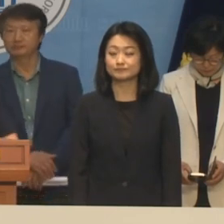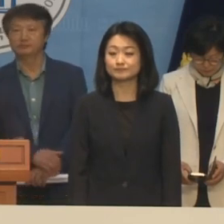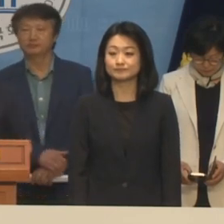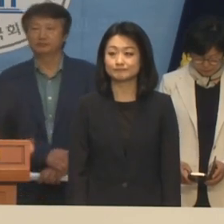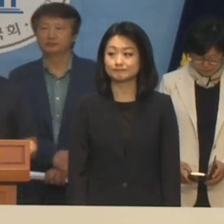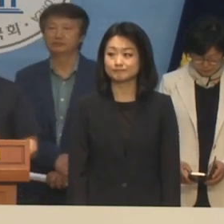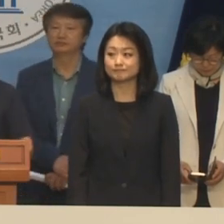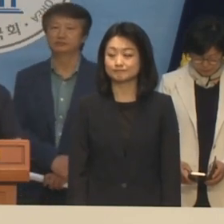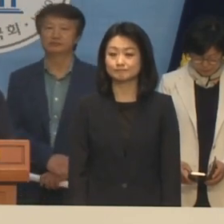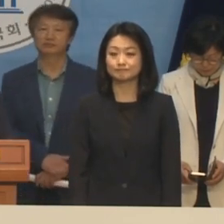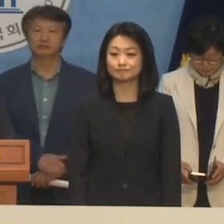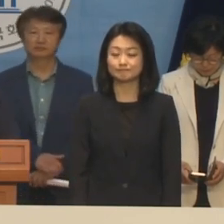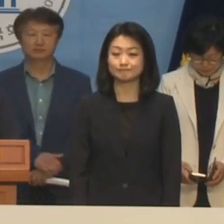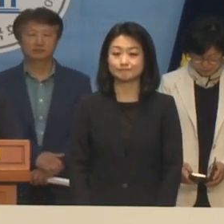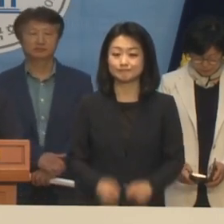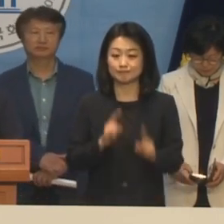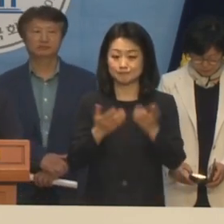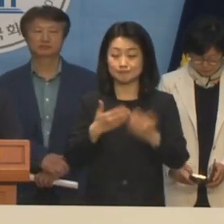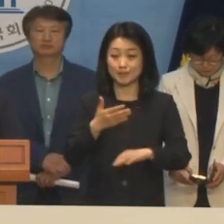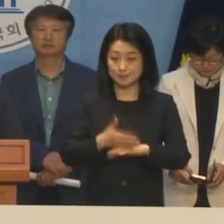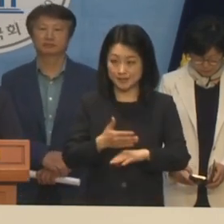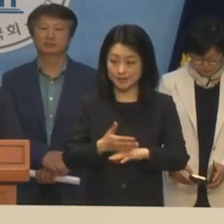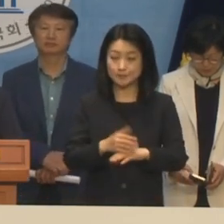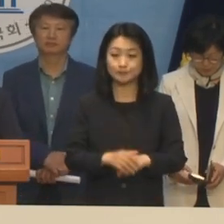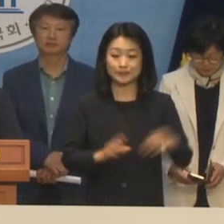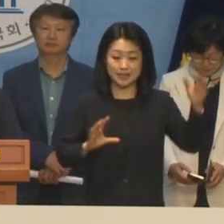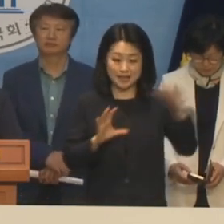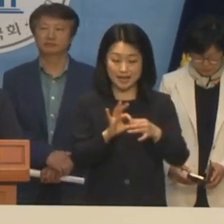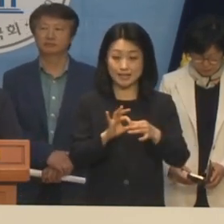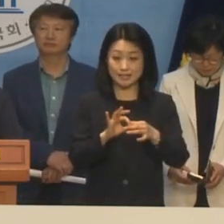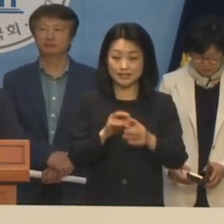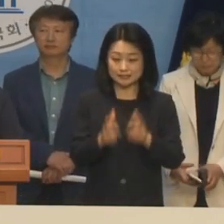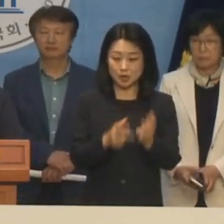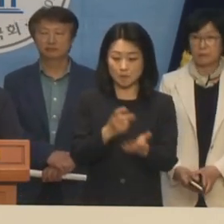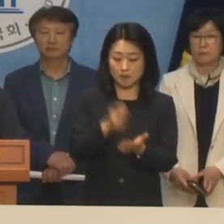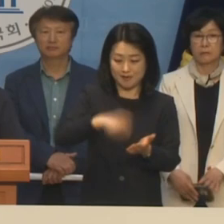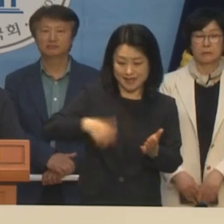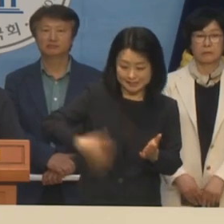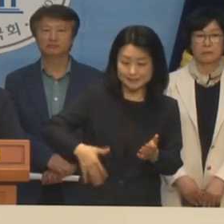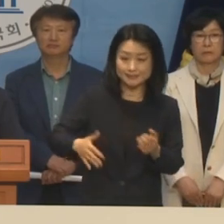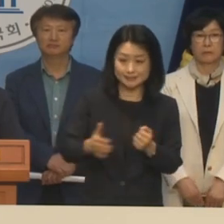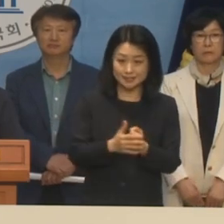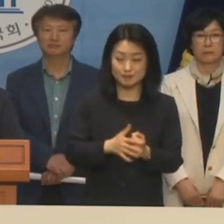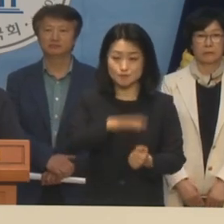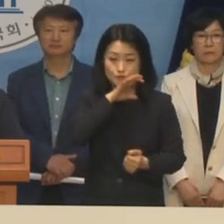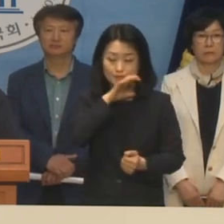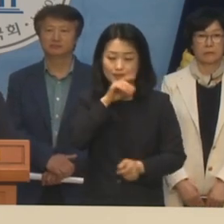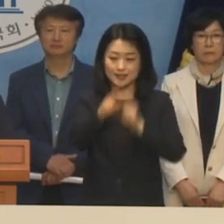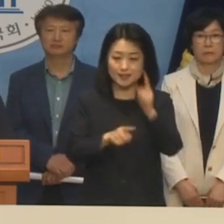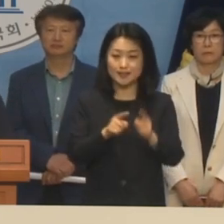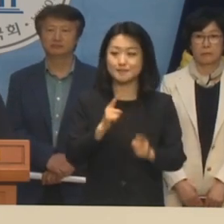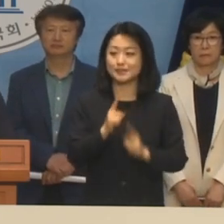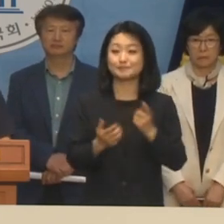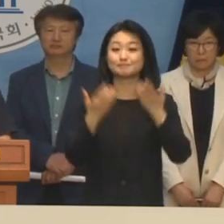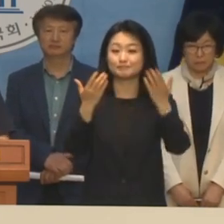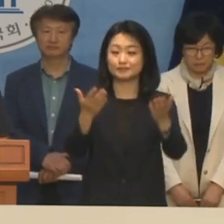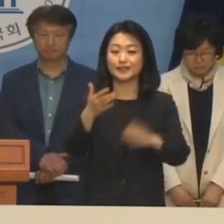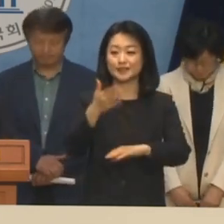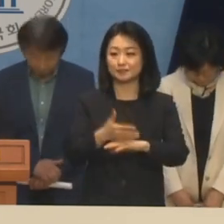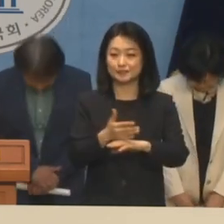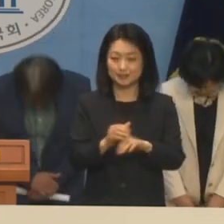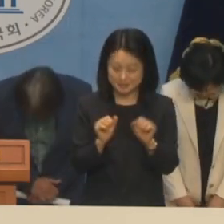네, 발언 잘 들었습니다. 이것으로 가맹사업법 미처리 규탄 성명 발표 기자회견을 마치도록 하겠습니다. 감사합니다.